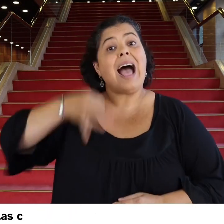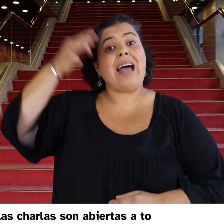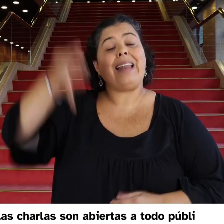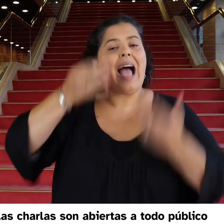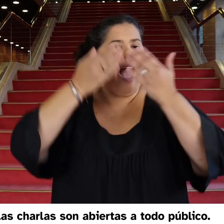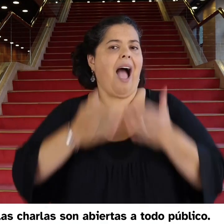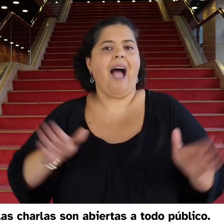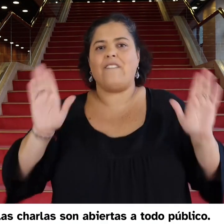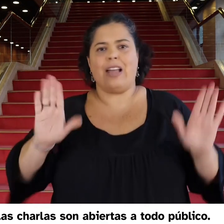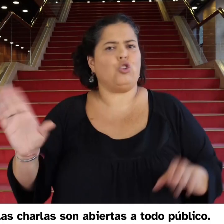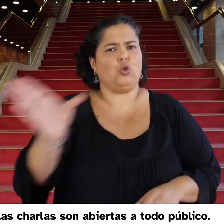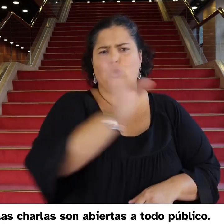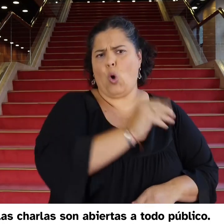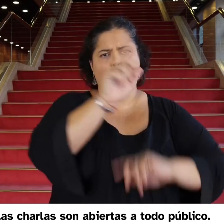Charlas abiertas al público.